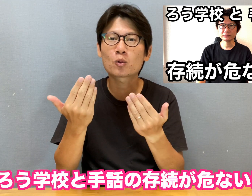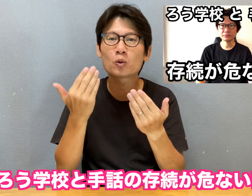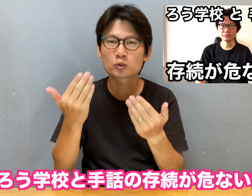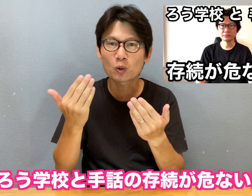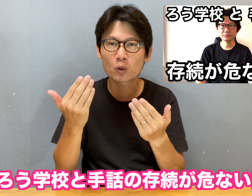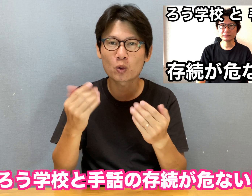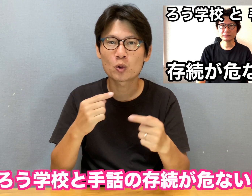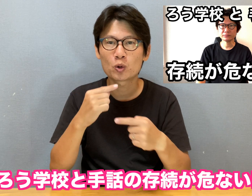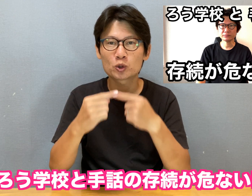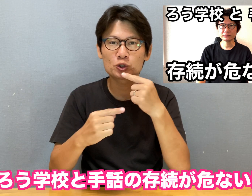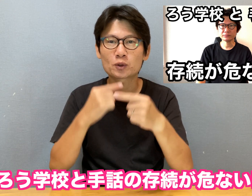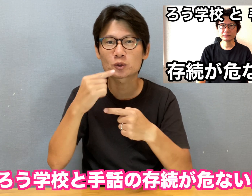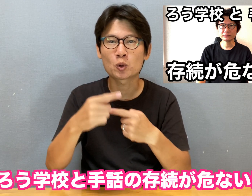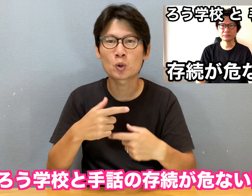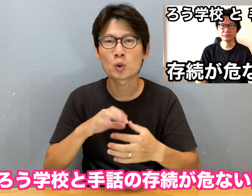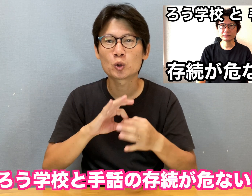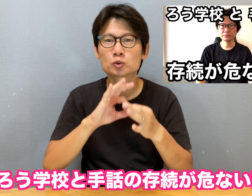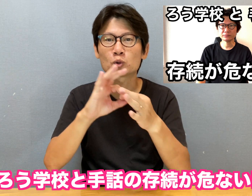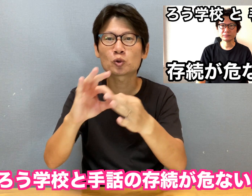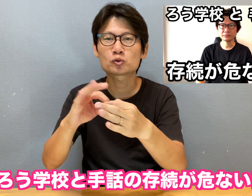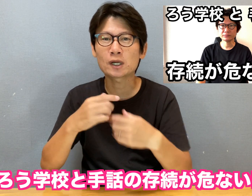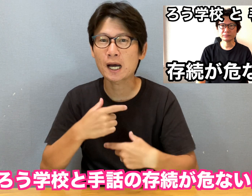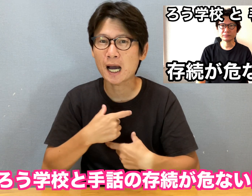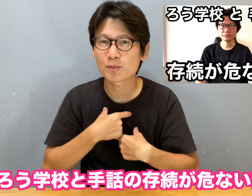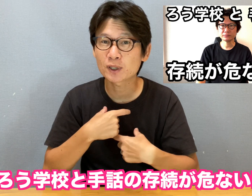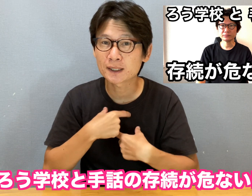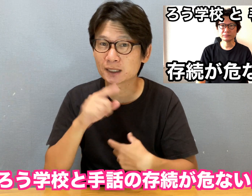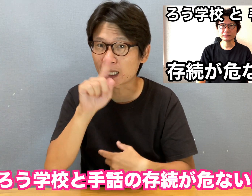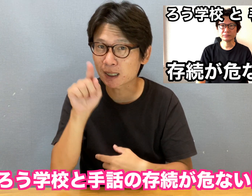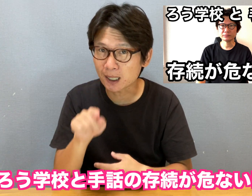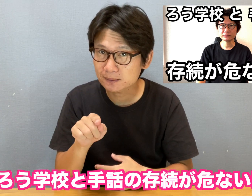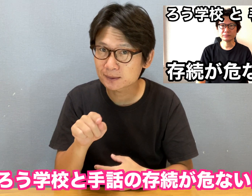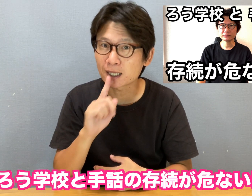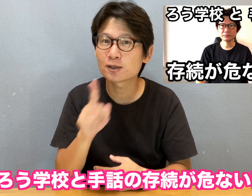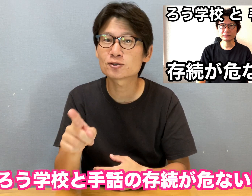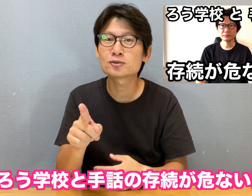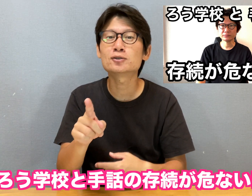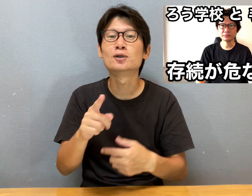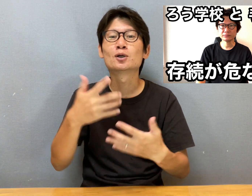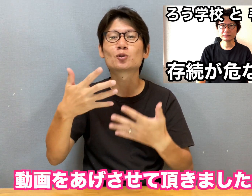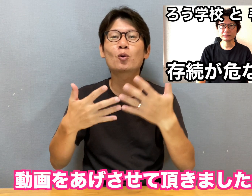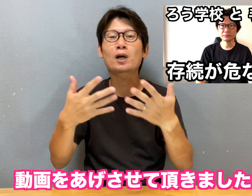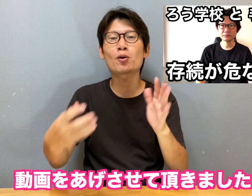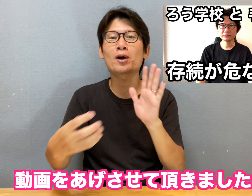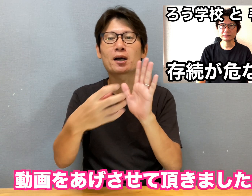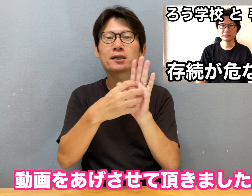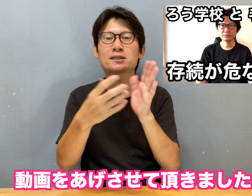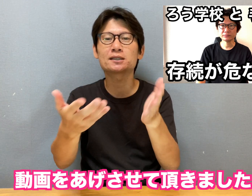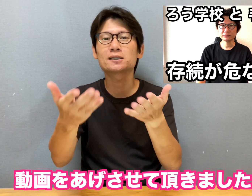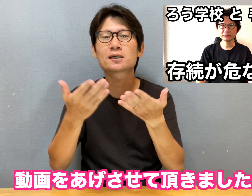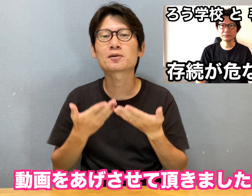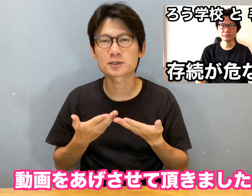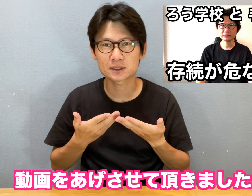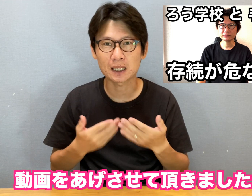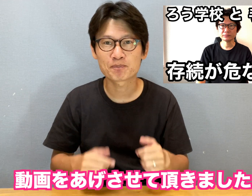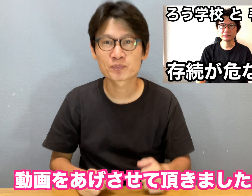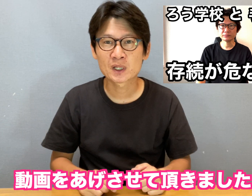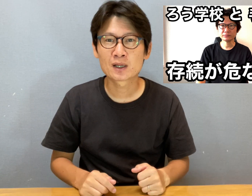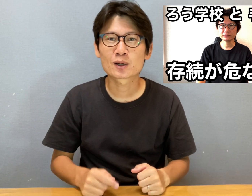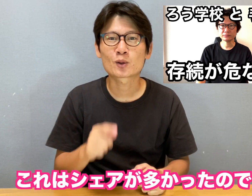と手話の存続が危ないんじゃないかっていう動画を上げせてできました。これ